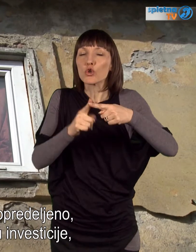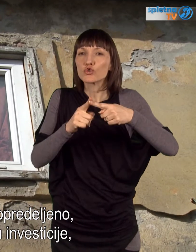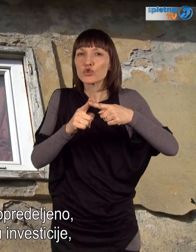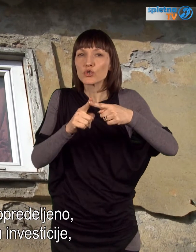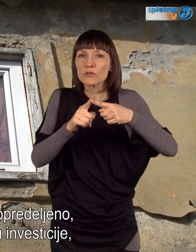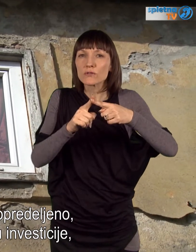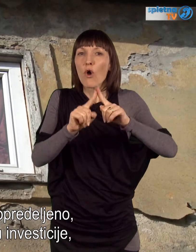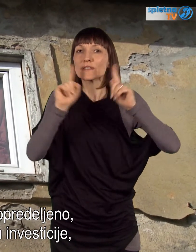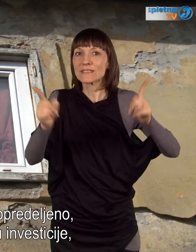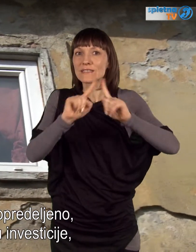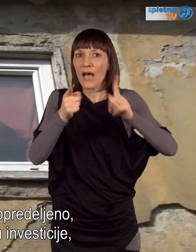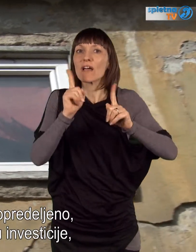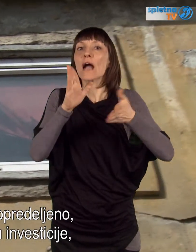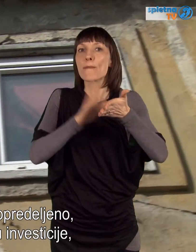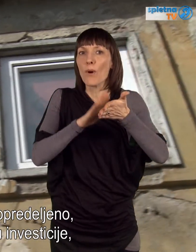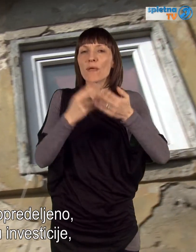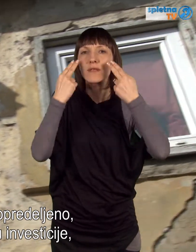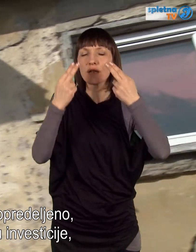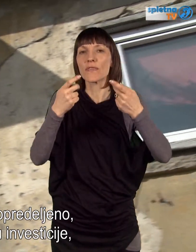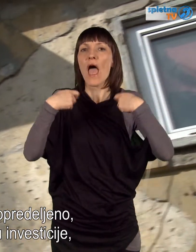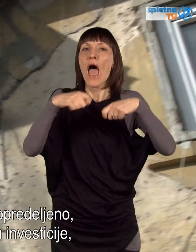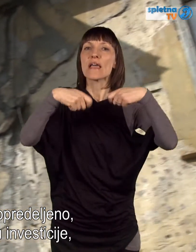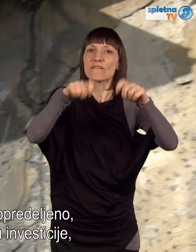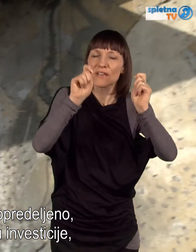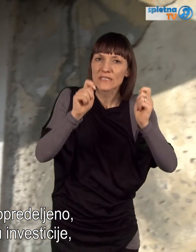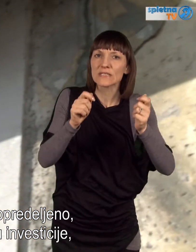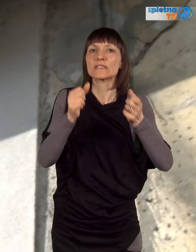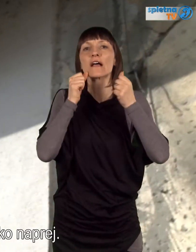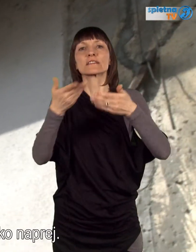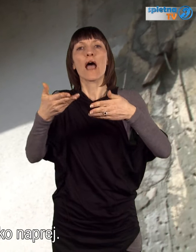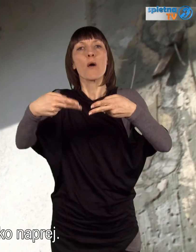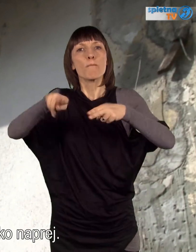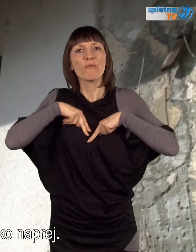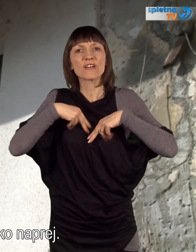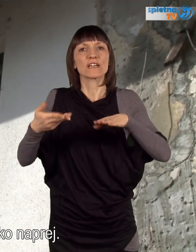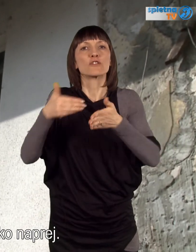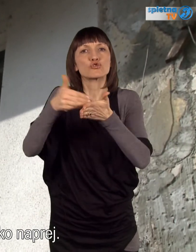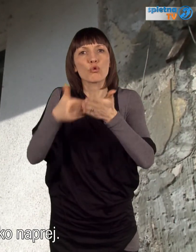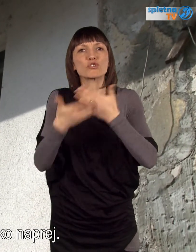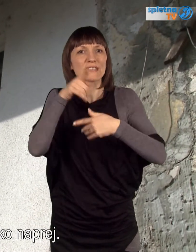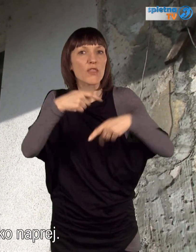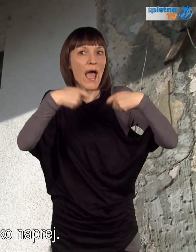opisno opredeljeno, kaj to tudi pomeni v smislu investicije, kdaj se investicija povrne in tako naprej.